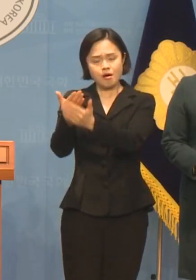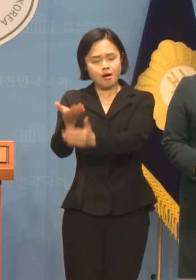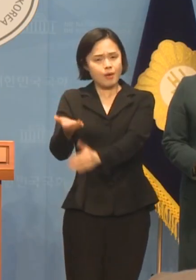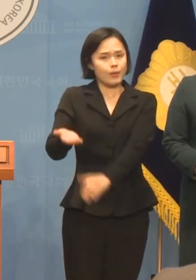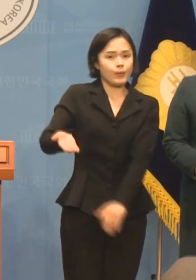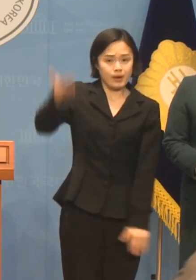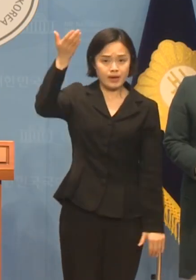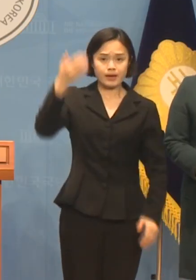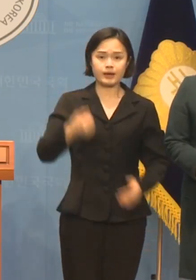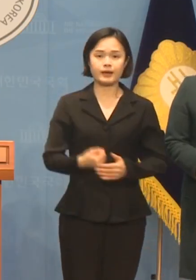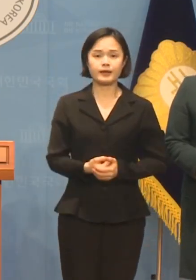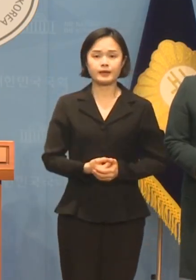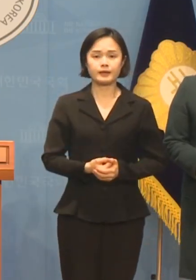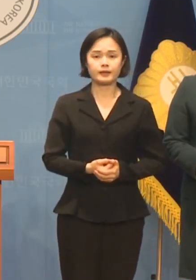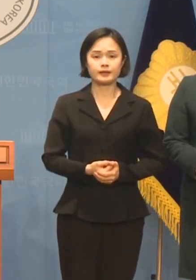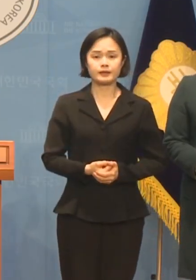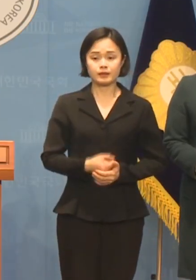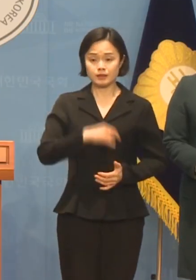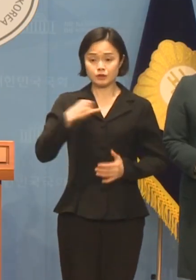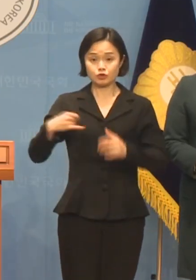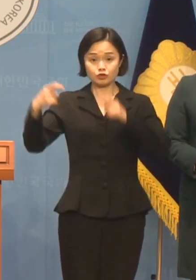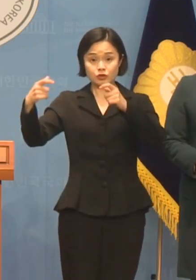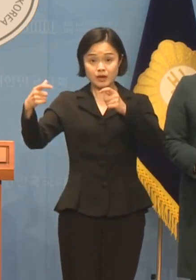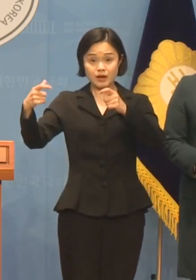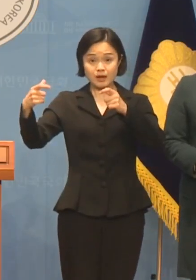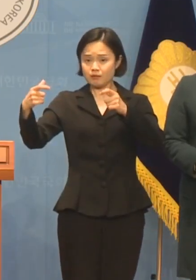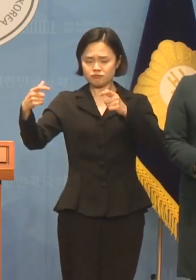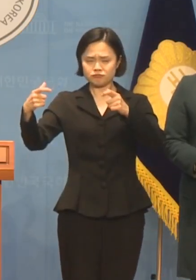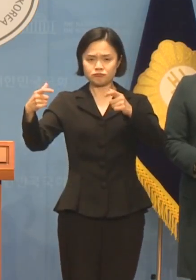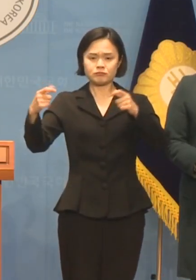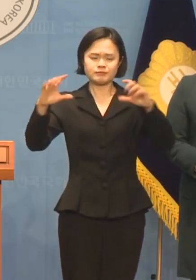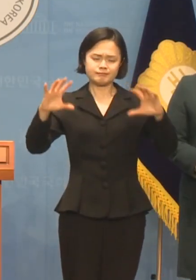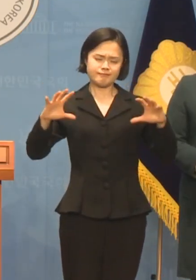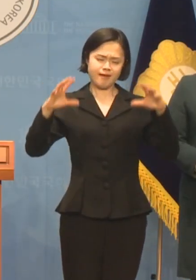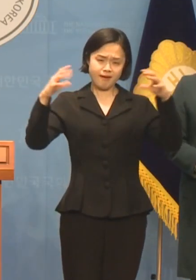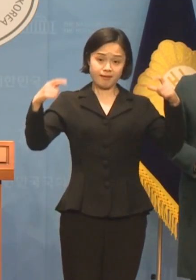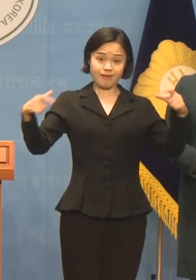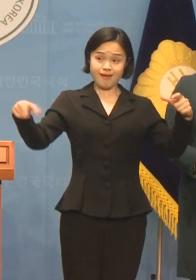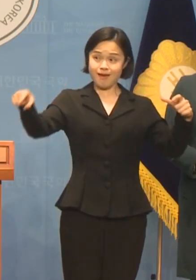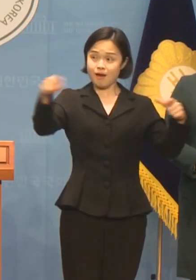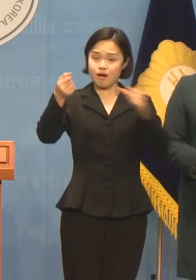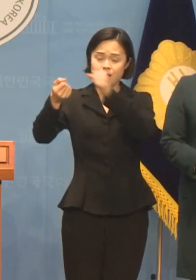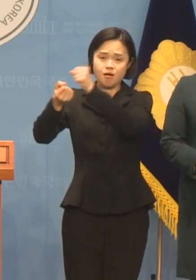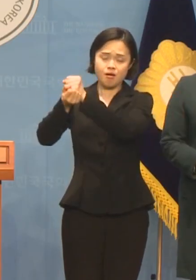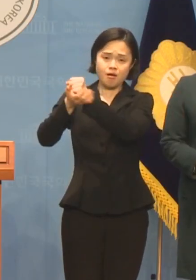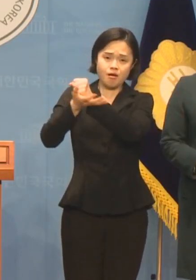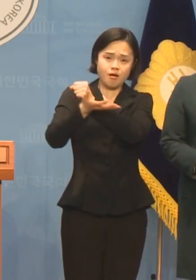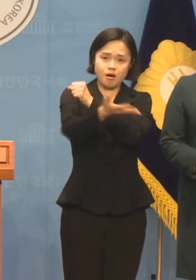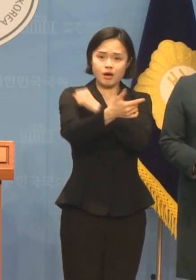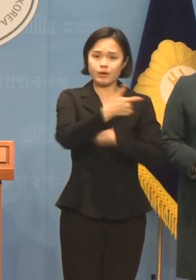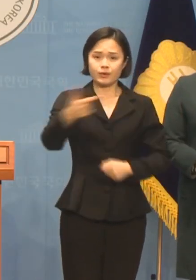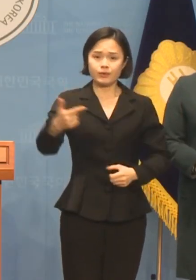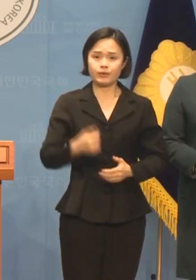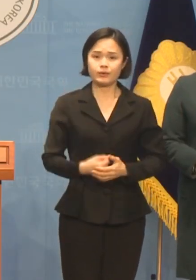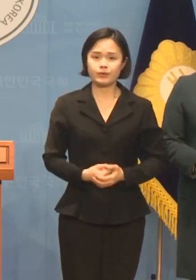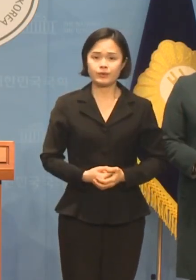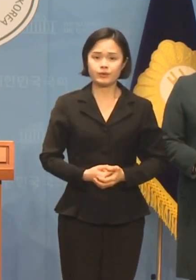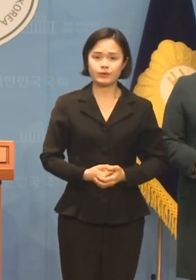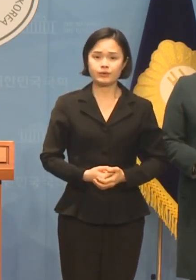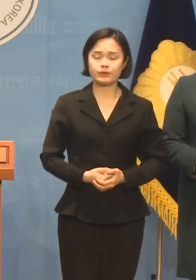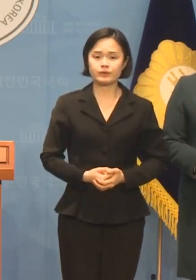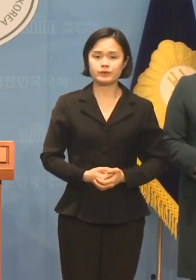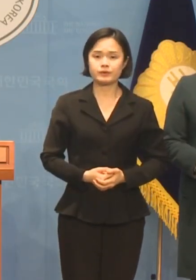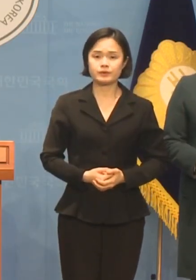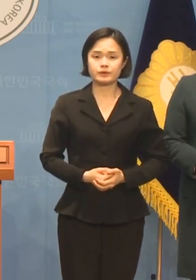경제를 재구성하는 AI 패권 경쟁이 선명하게 본궤도에 올랐음을 나타내고 있습니다.